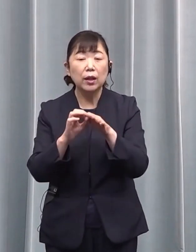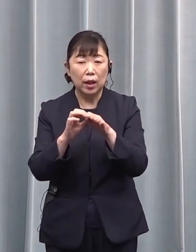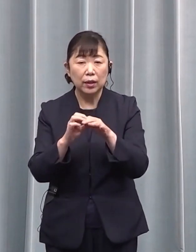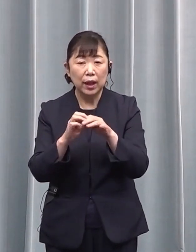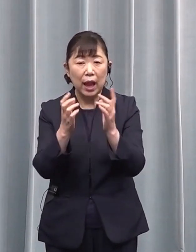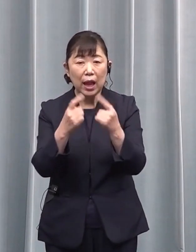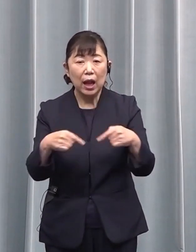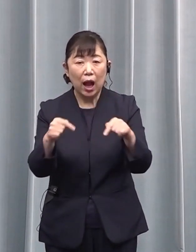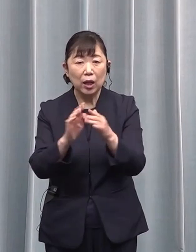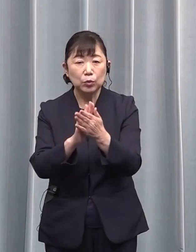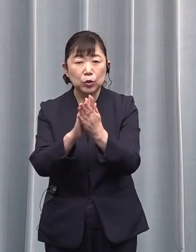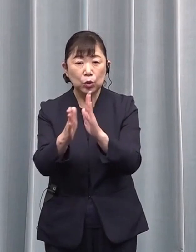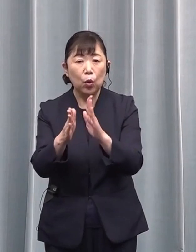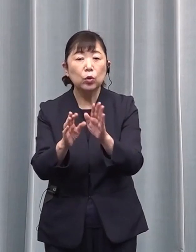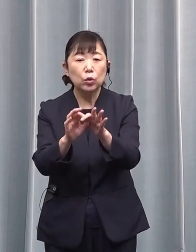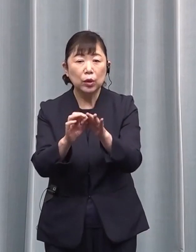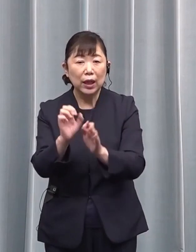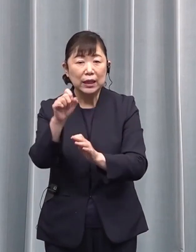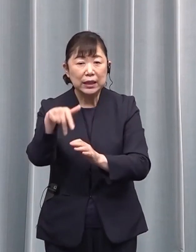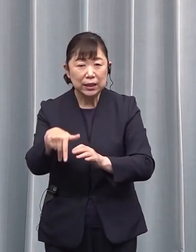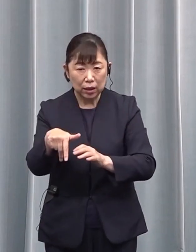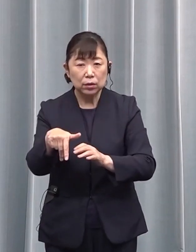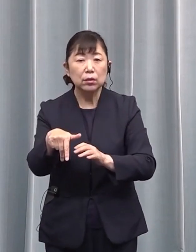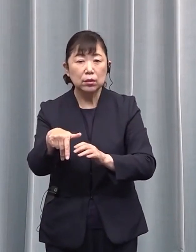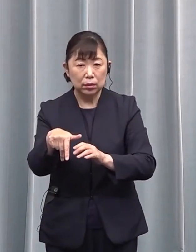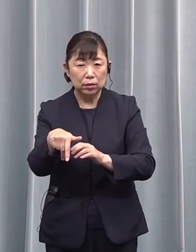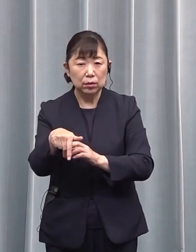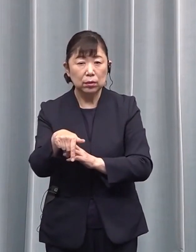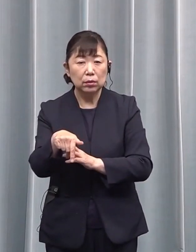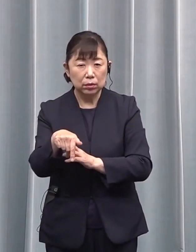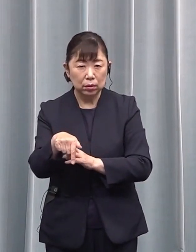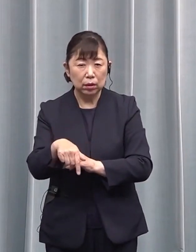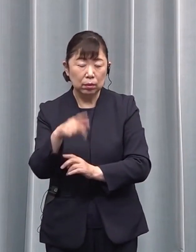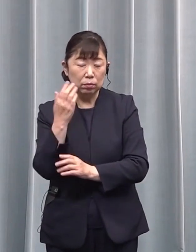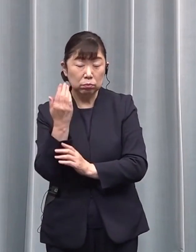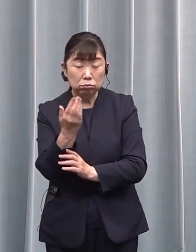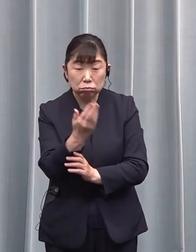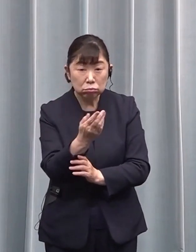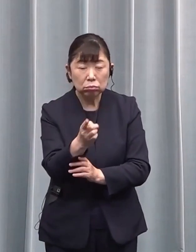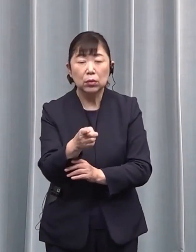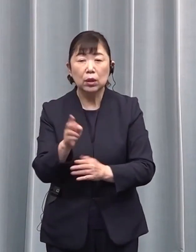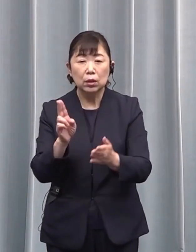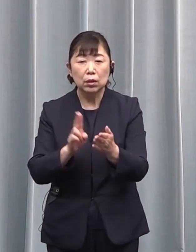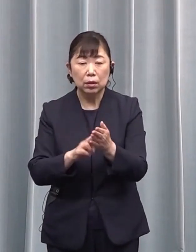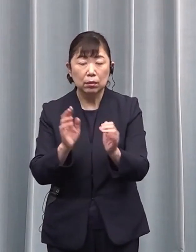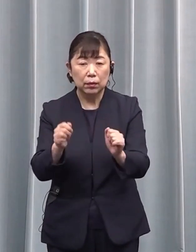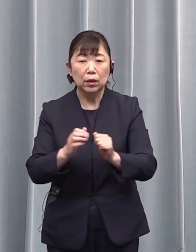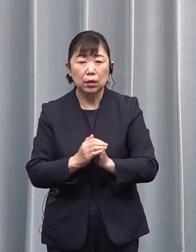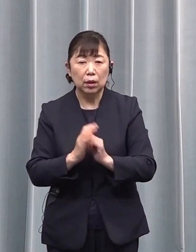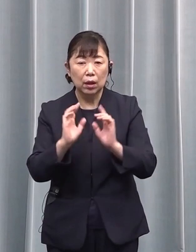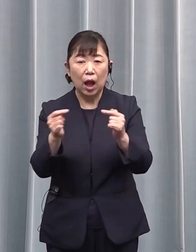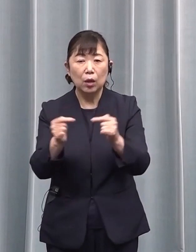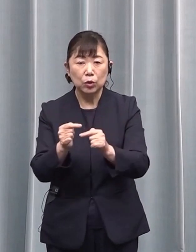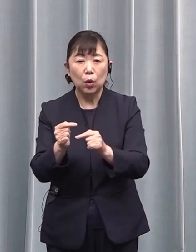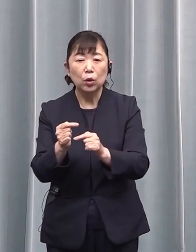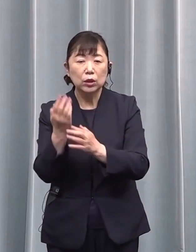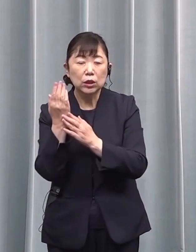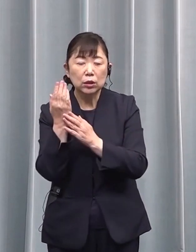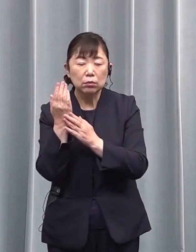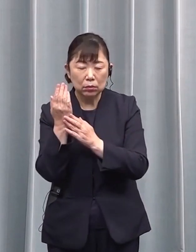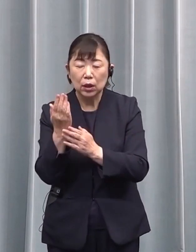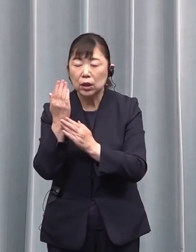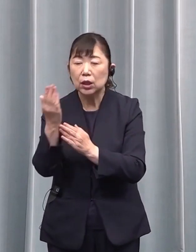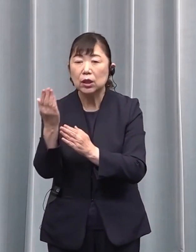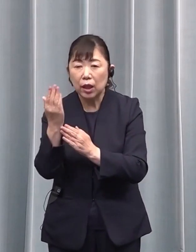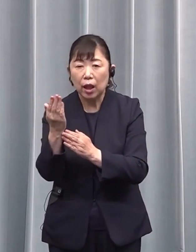ほど前に SAS 外国人プレス記者を指名して質問を聞いてたと。で、このことについて外務省に聞いてくれを繰り返し答えて終